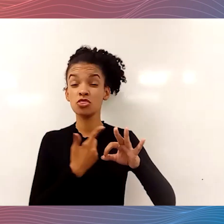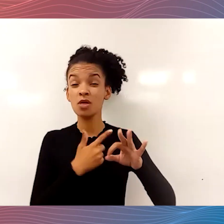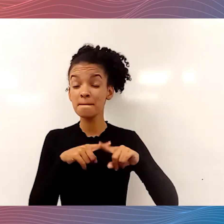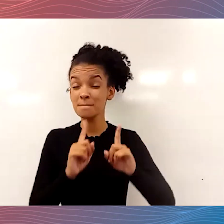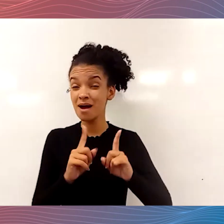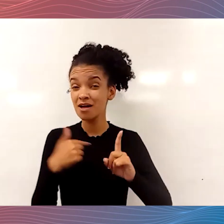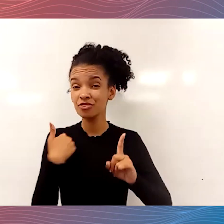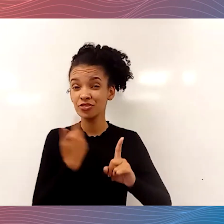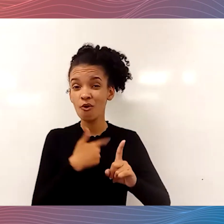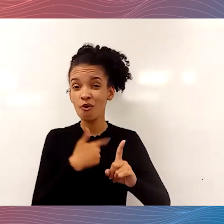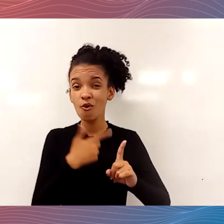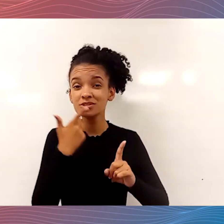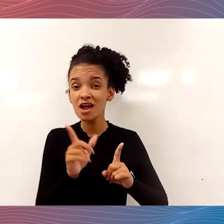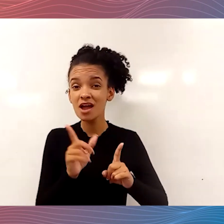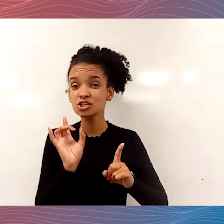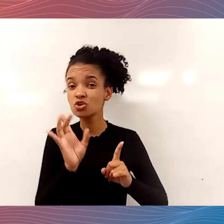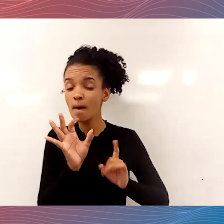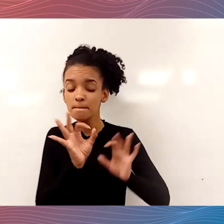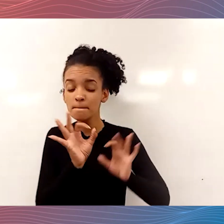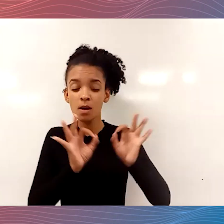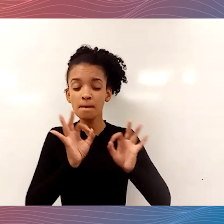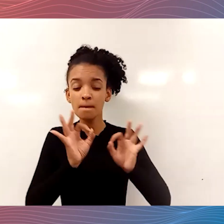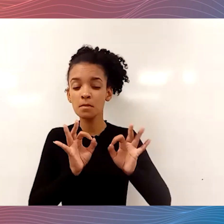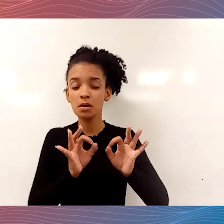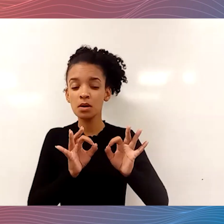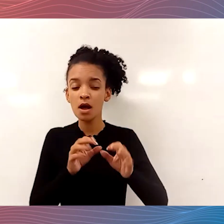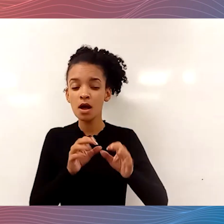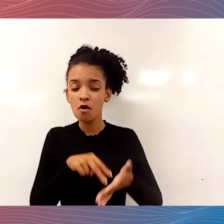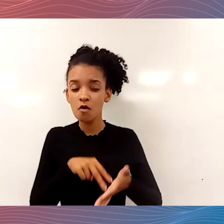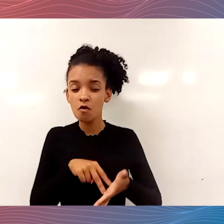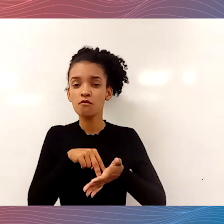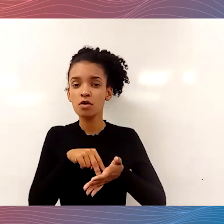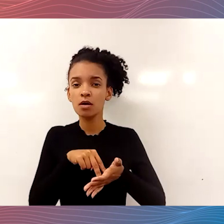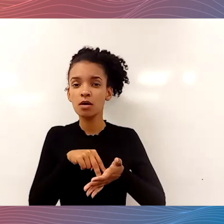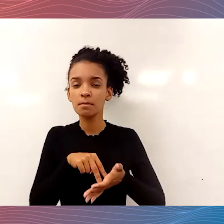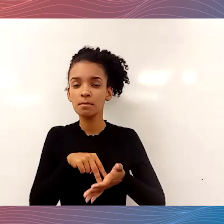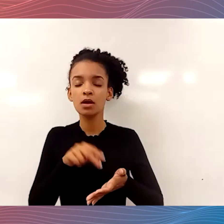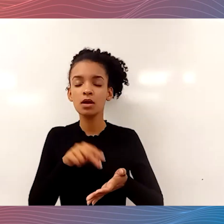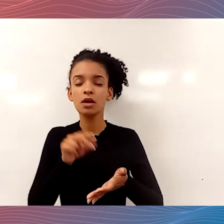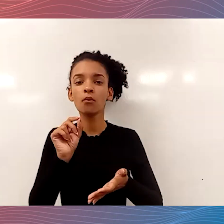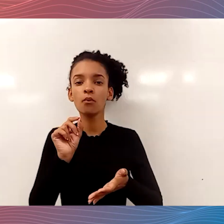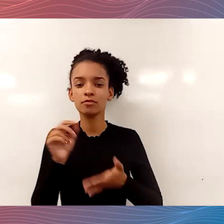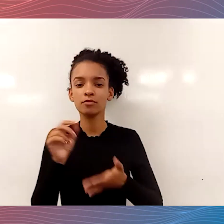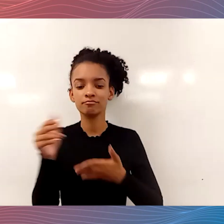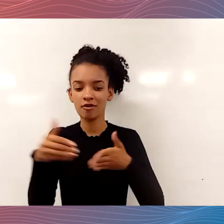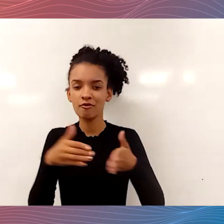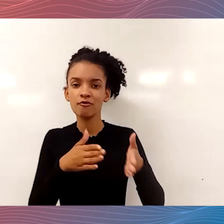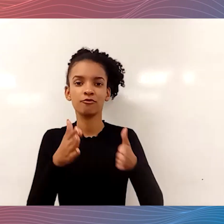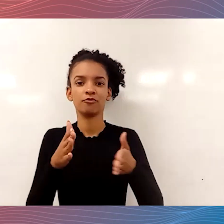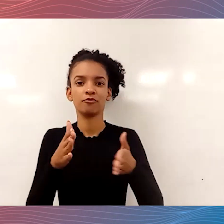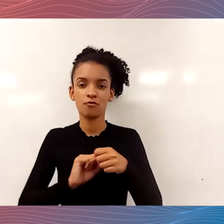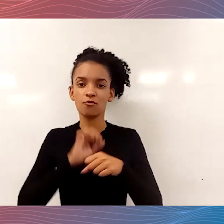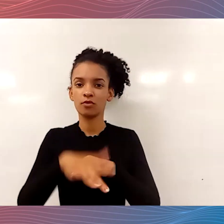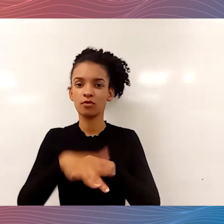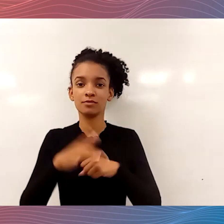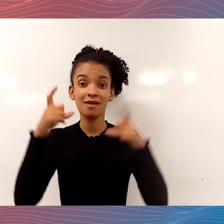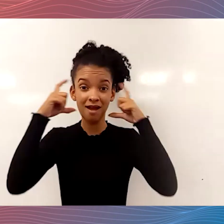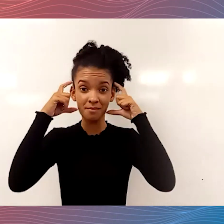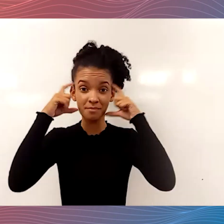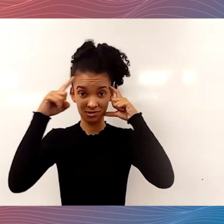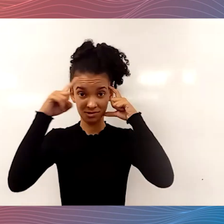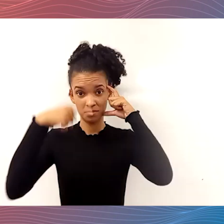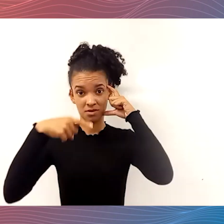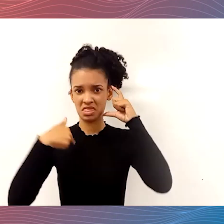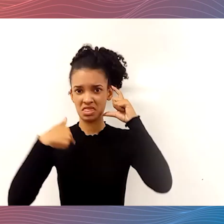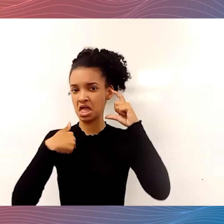fluir, né? O Espírito, encabeçamento de Cristo, é cabeça quem manda agora, não é você, não sou eu, não,